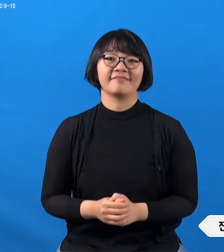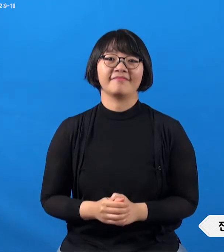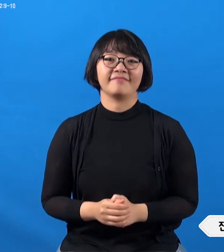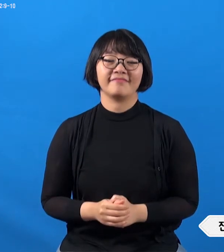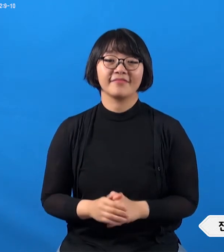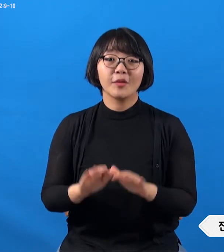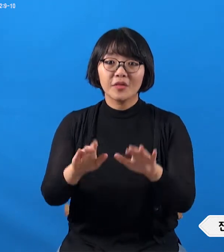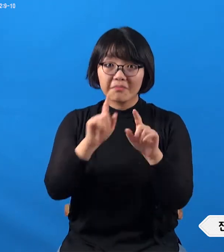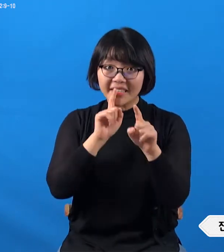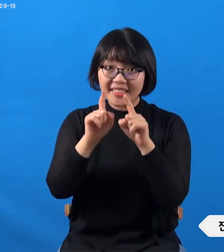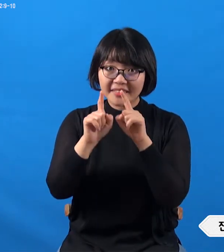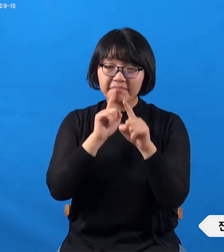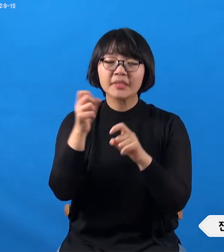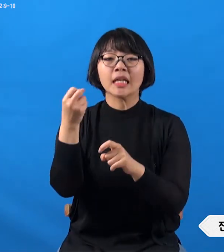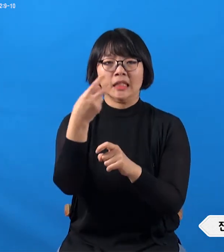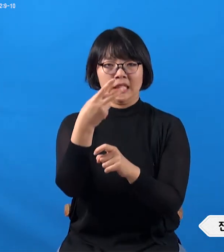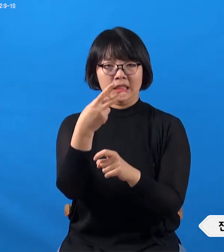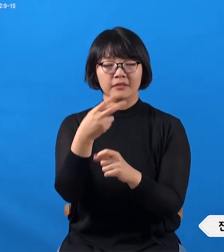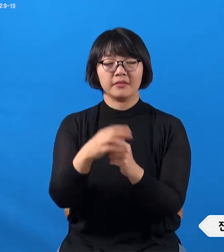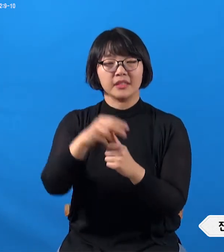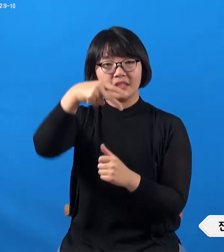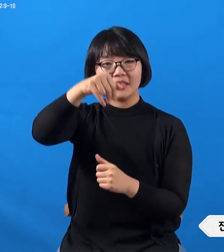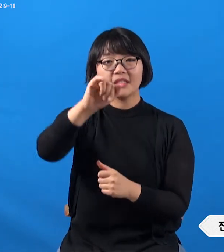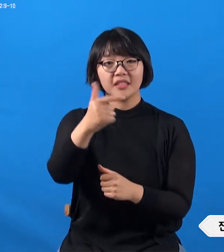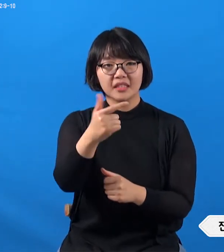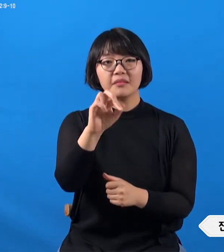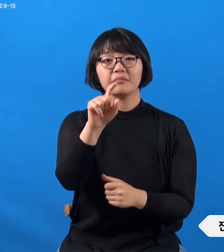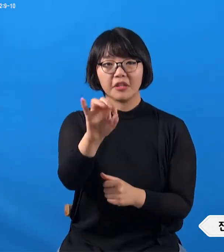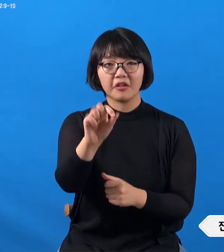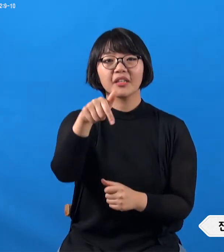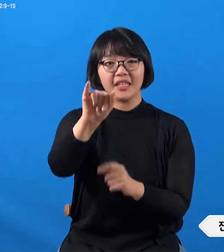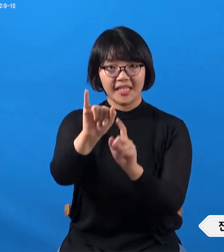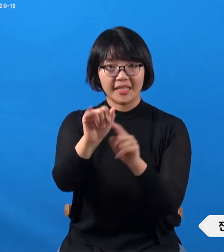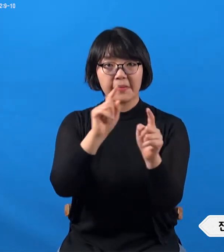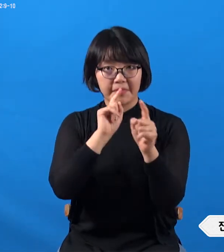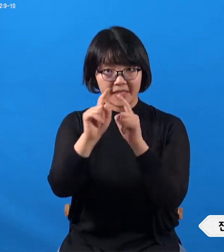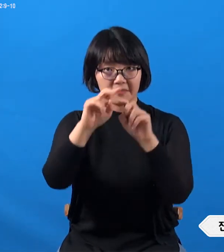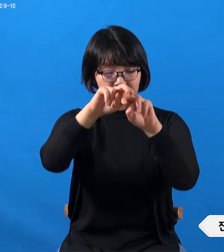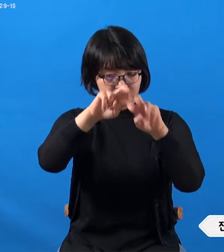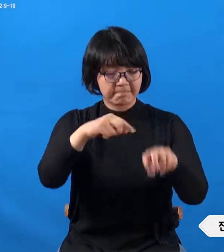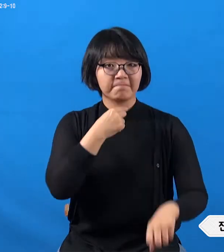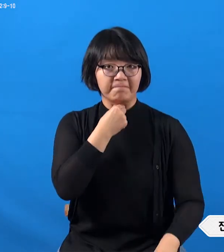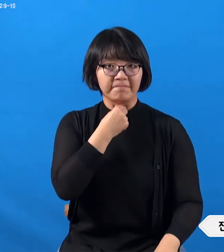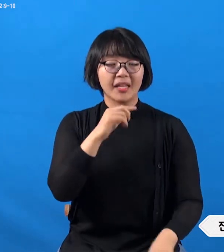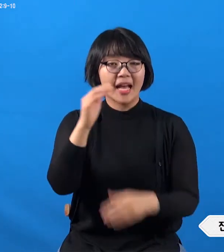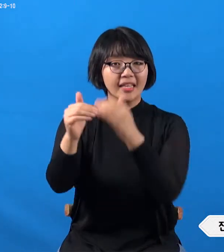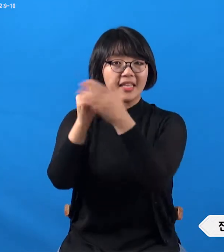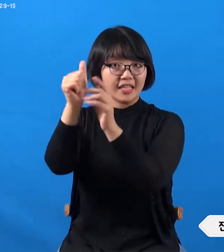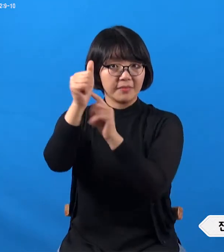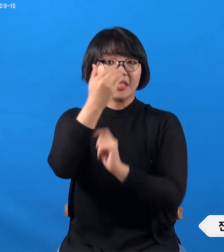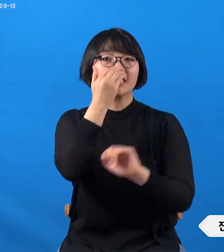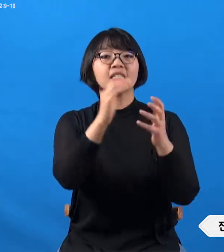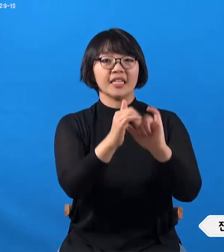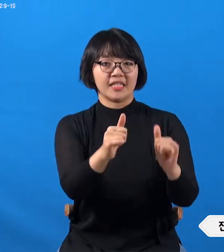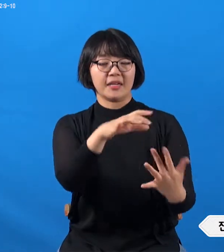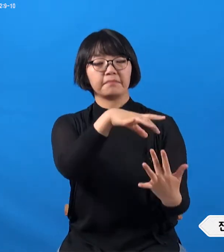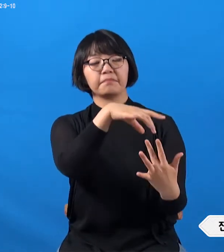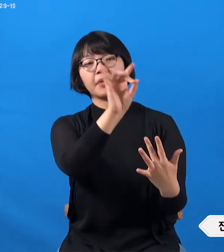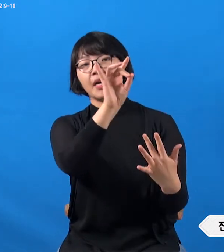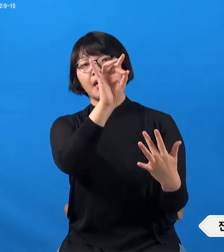계십니다. 이 말씀을 좀 더 정확하게 신명기에서 이렇게 말씀하십니다. 하나님께서 이스라엘